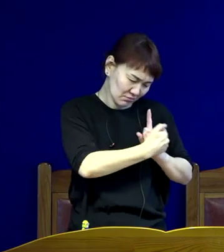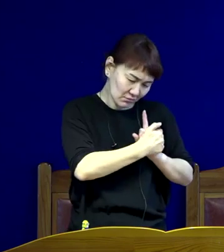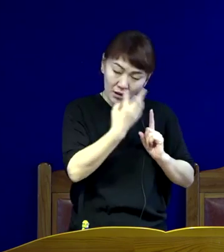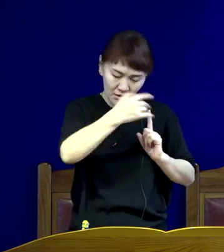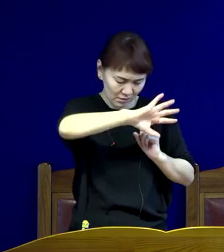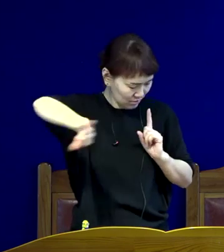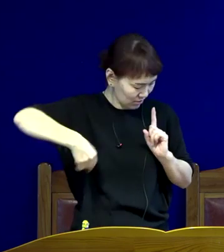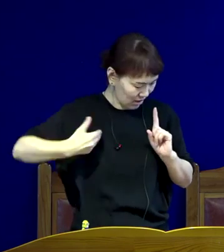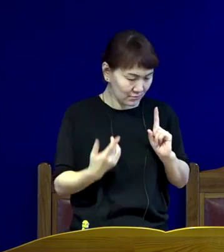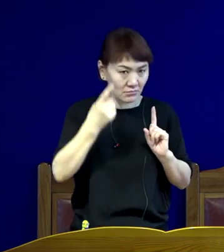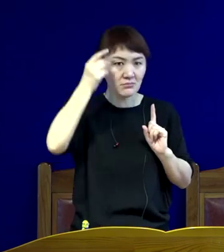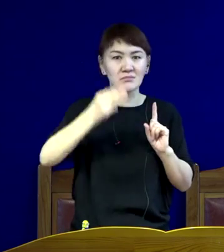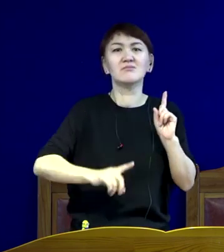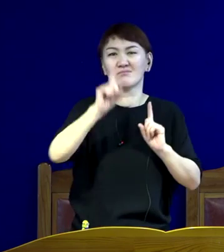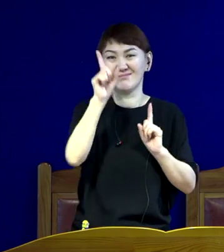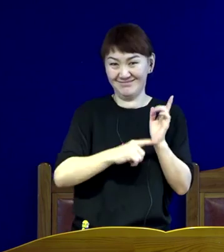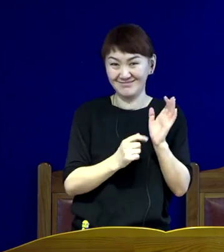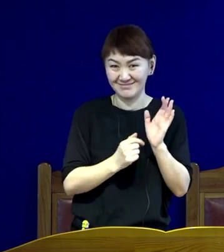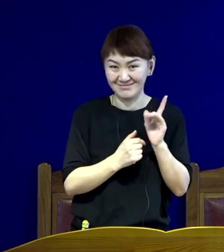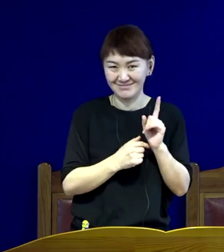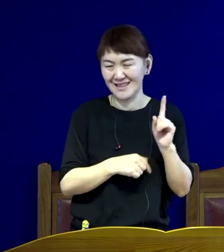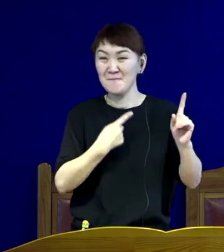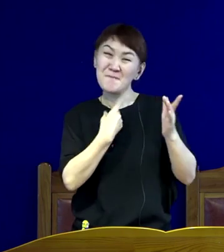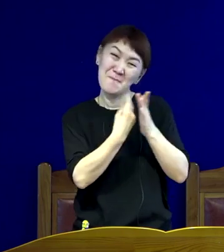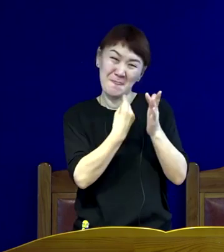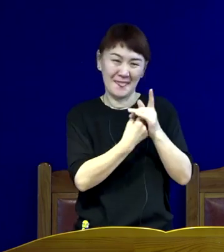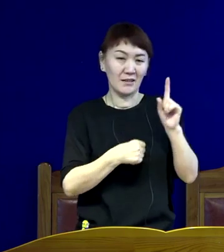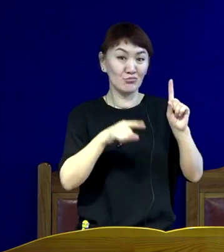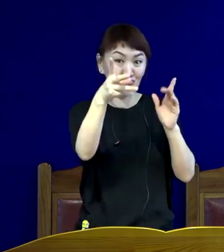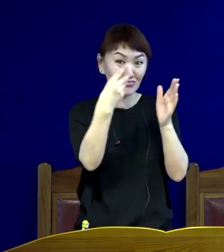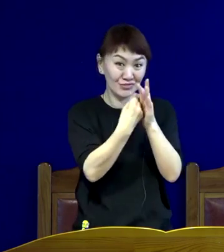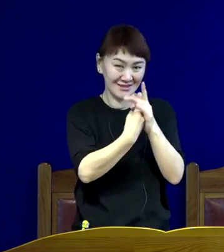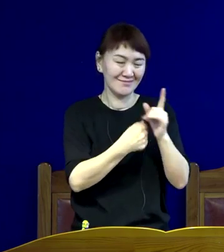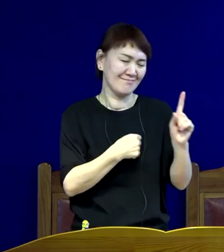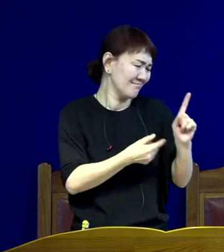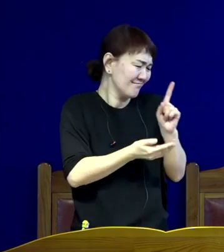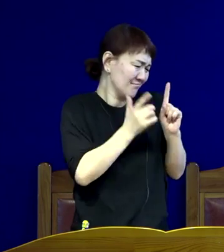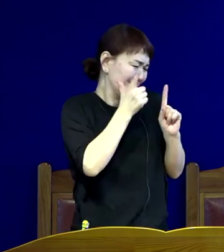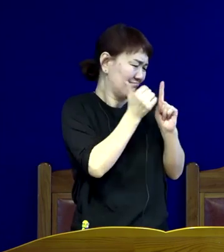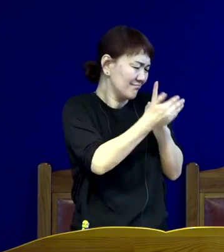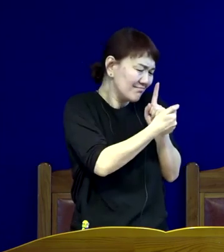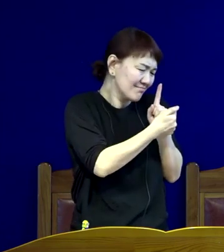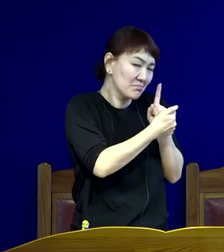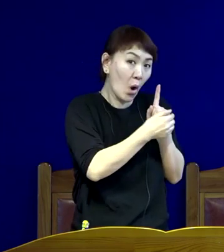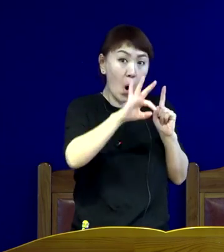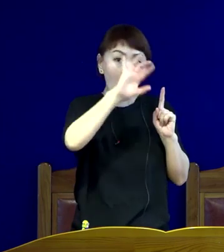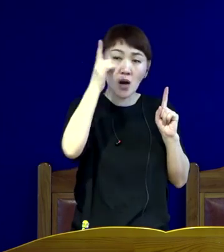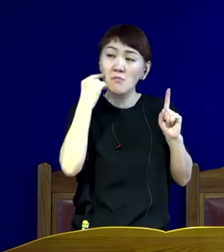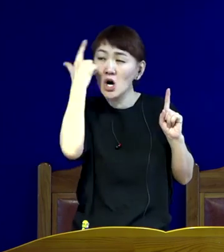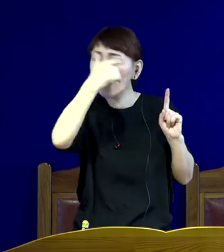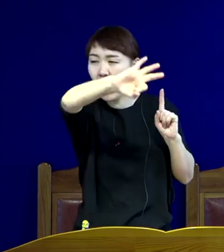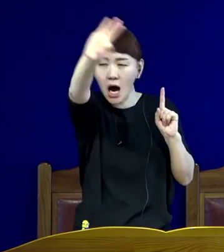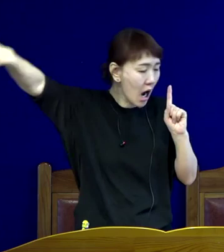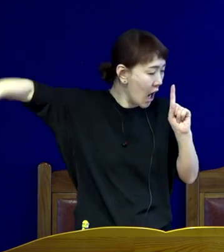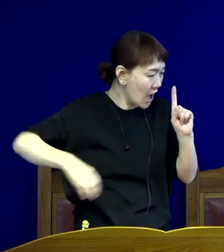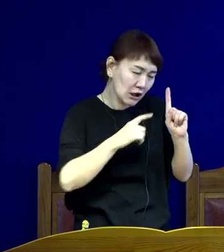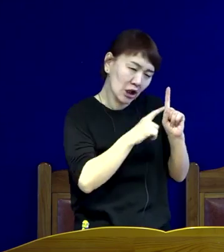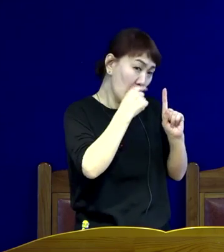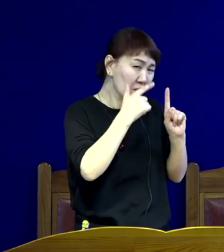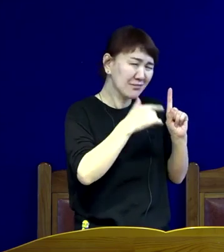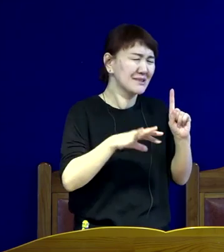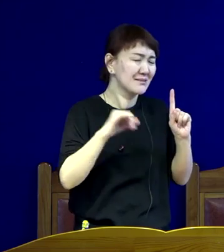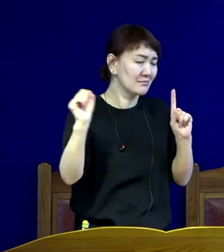эхлүүлэх ёстой. Мэдээж өөрийн чинь эхнэрээс илүү хөөрхөн эмэгтэй байхгүй гэсэн үг үү? Ямар вэ? Өөрийн чинь эхнэрээс илүү